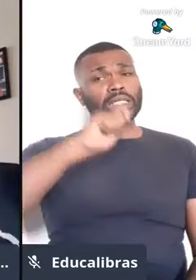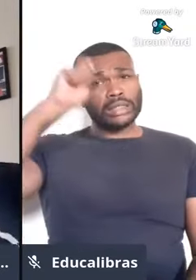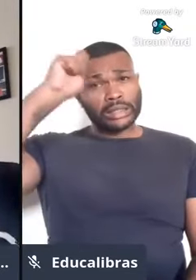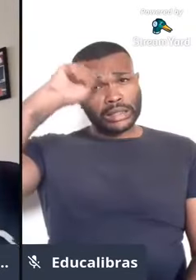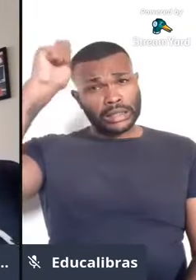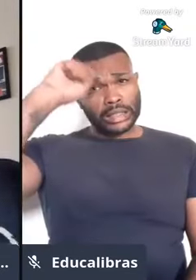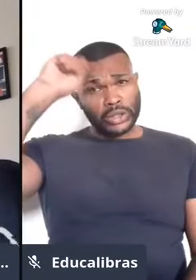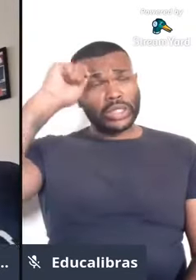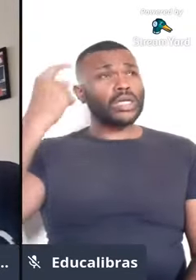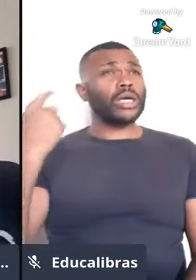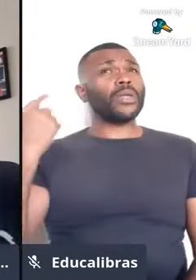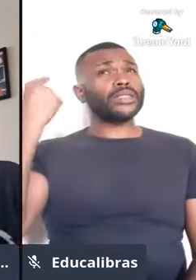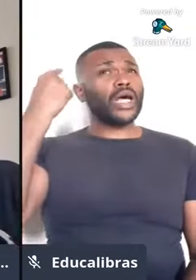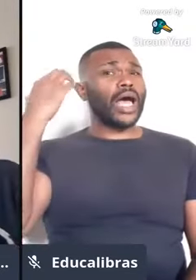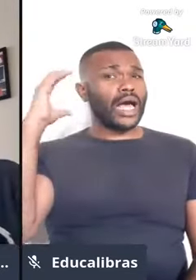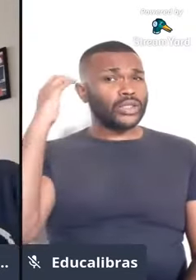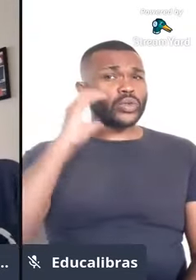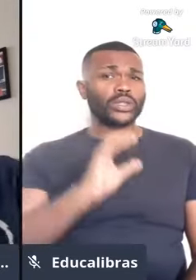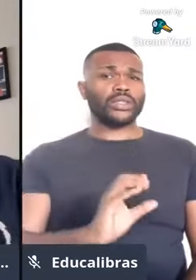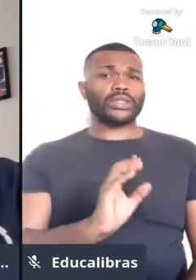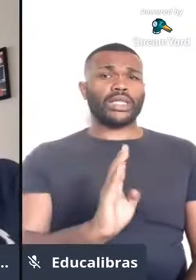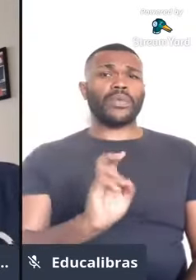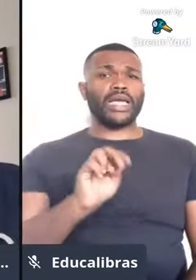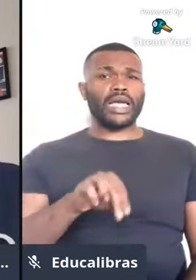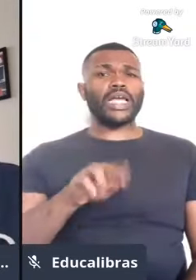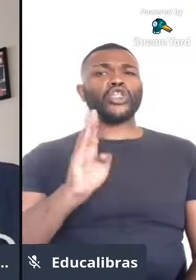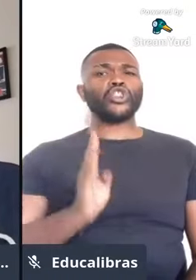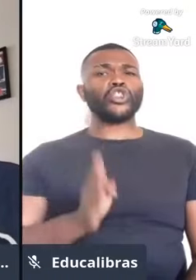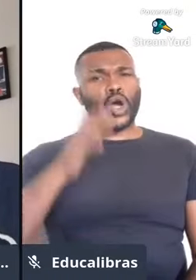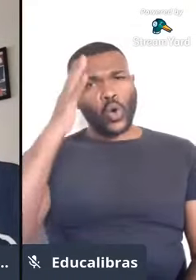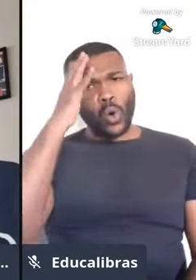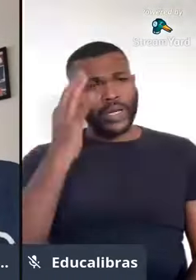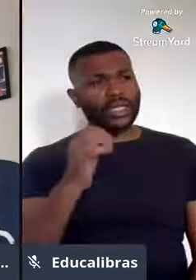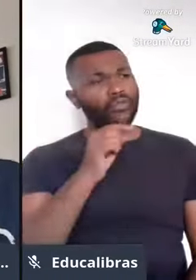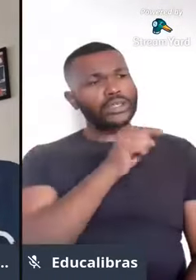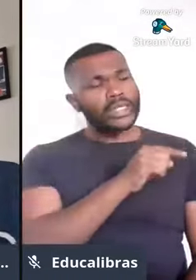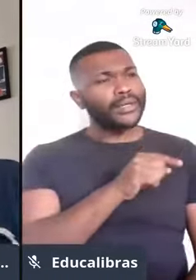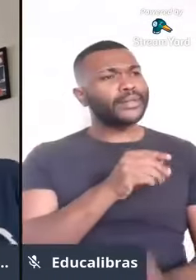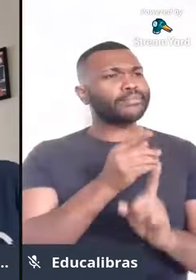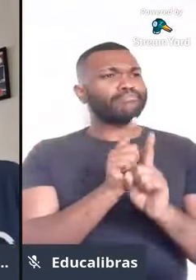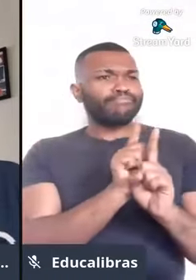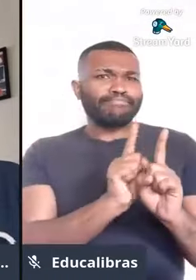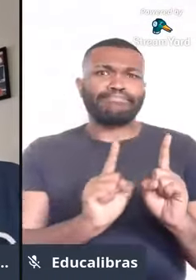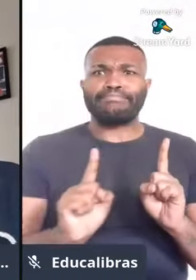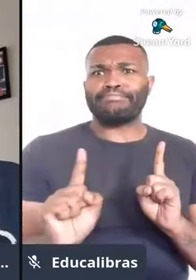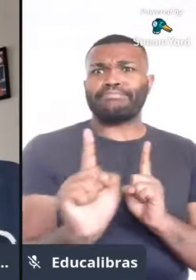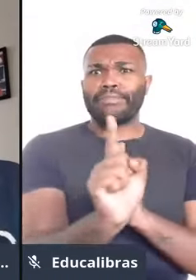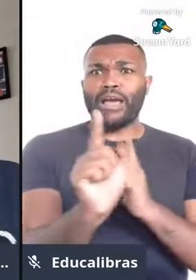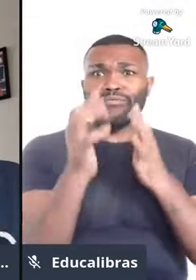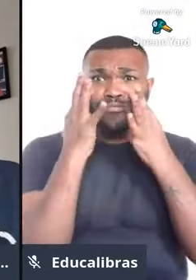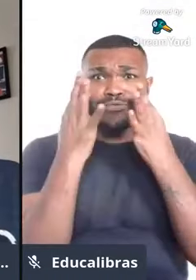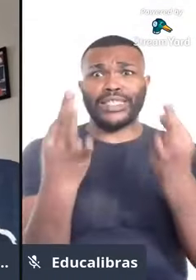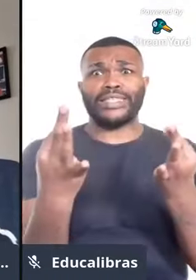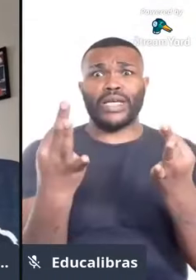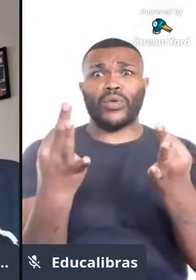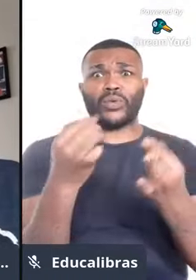época da Rádio CBN eu entendia isso, você enxerga muito à frente das necessidades, você coloca as